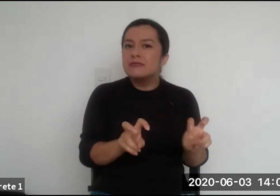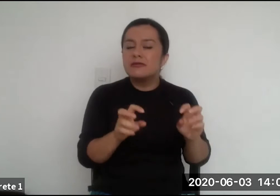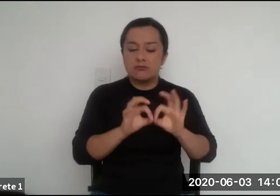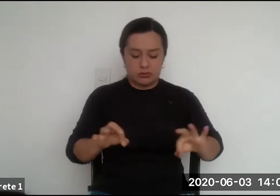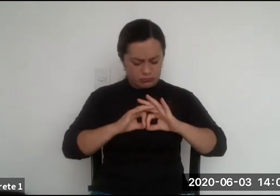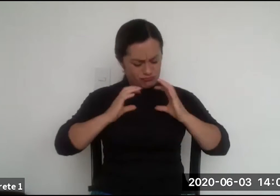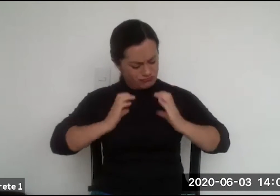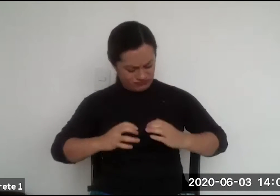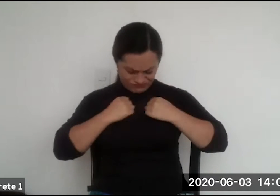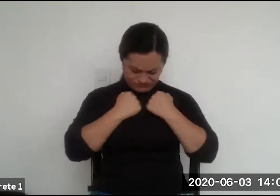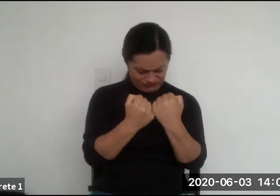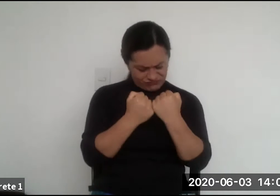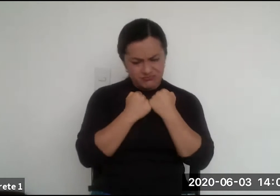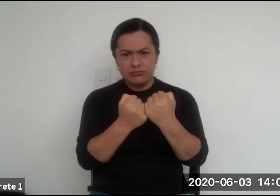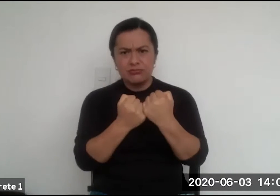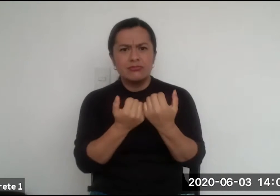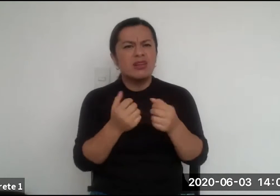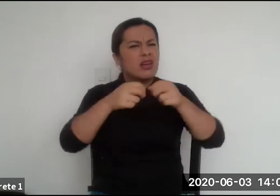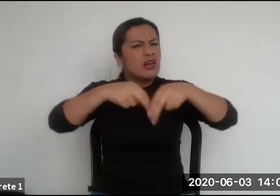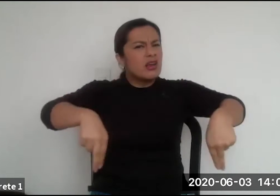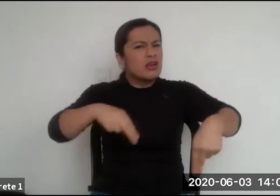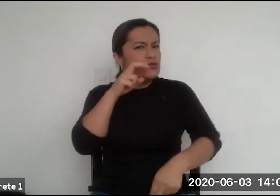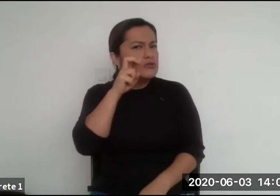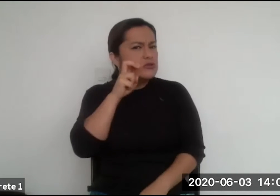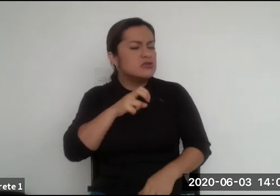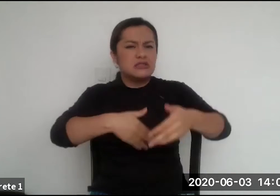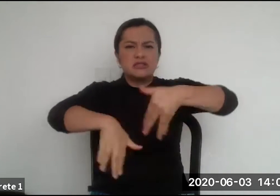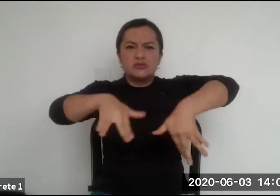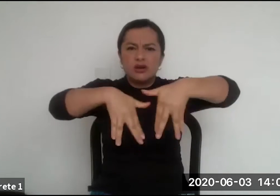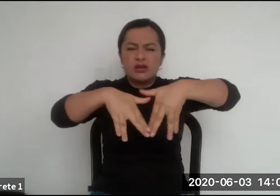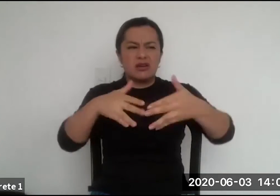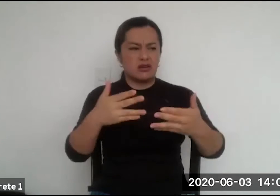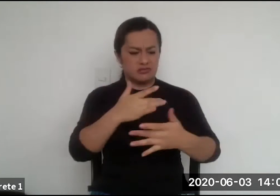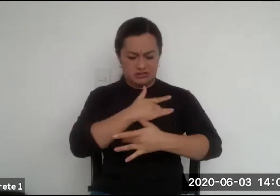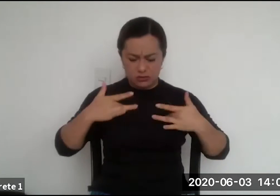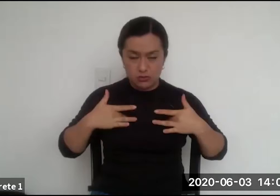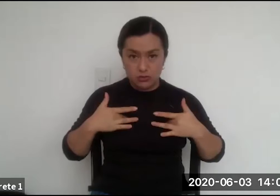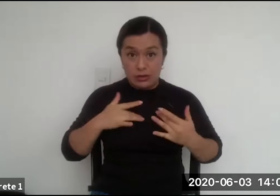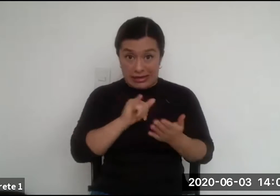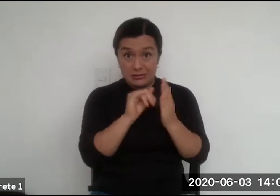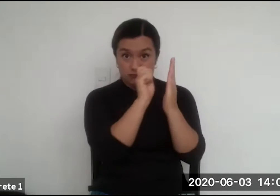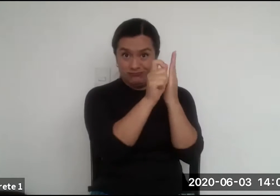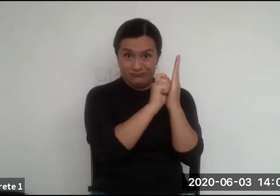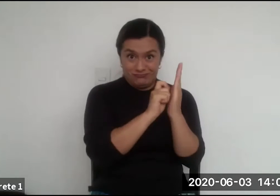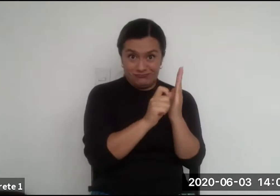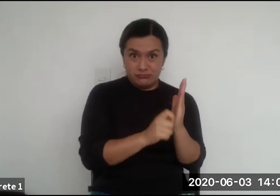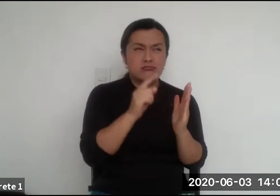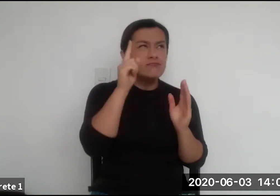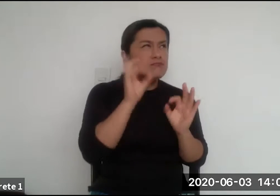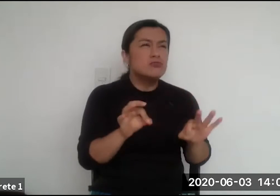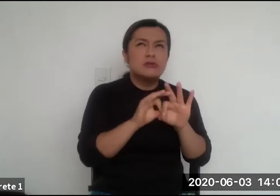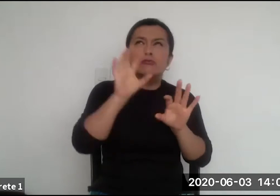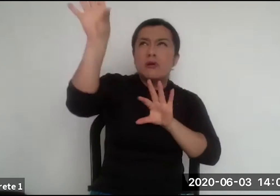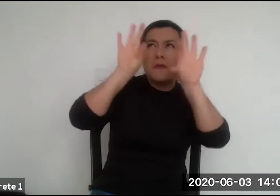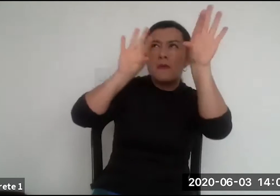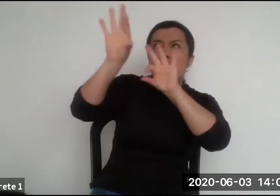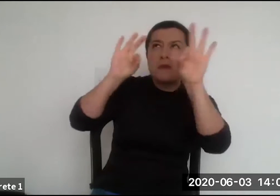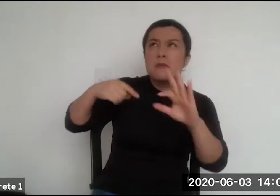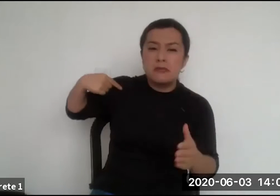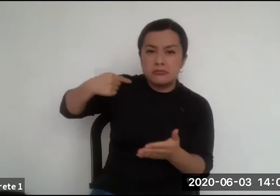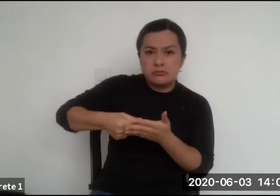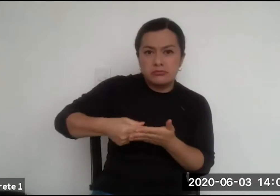el género, la sexualidad y la salud. En su monografía trató de evaluar la parte de la bibliografía internacional existente sobre